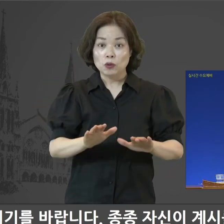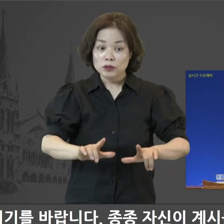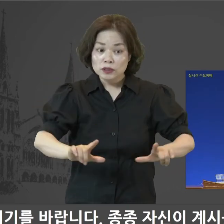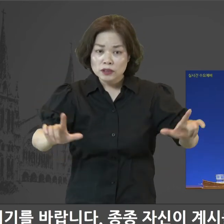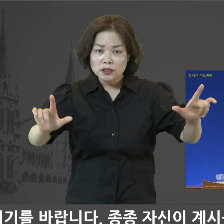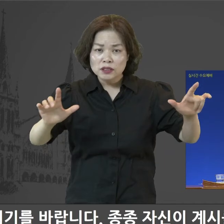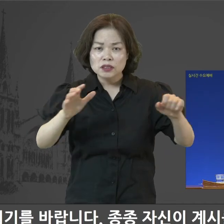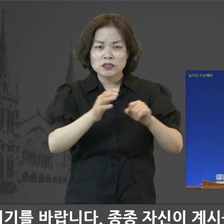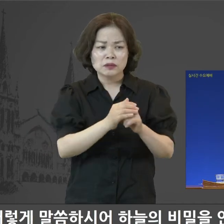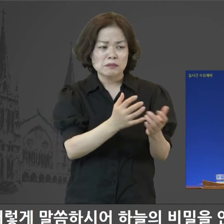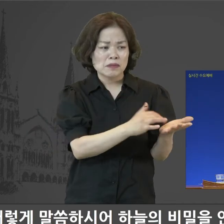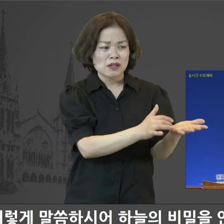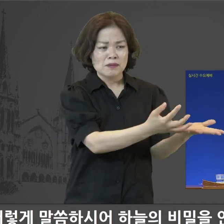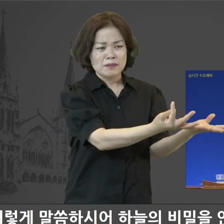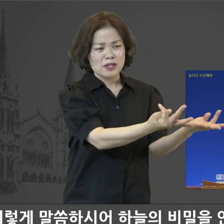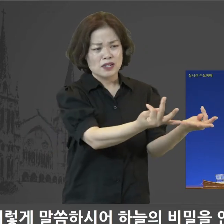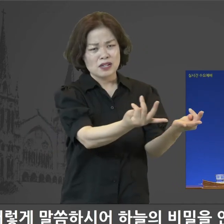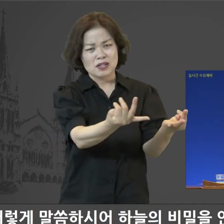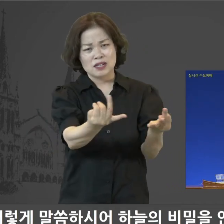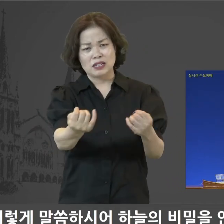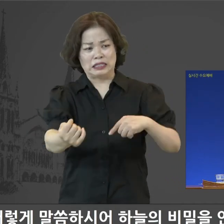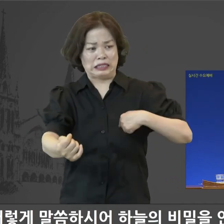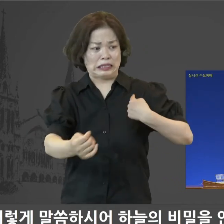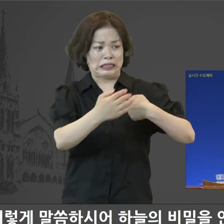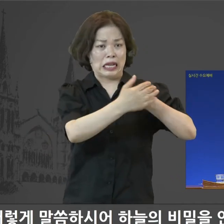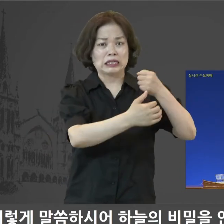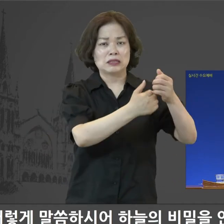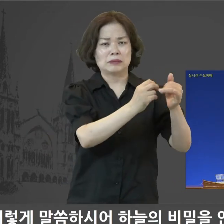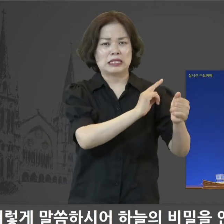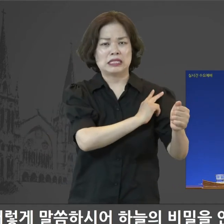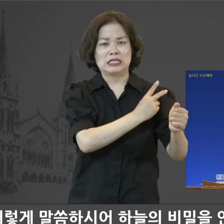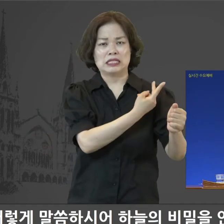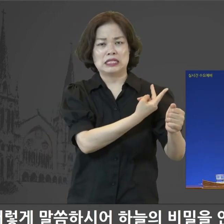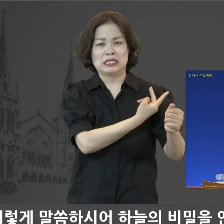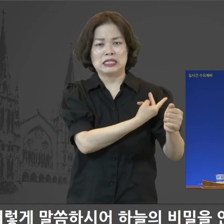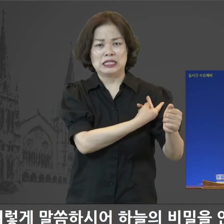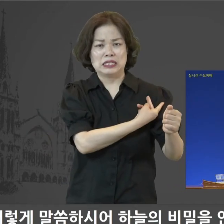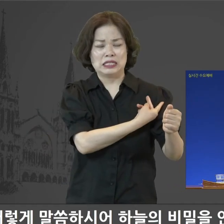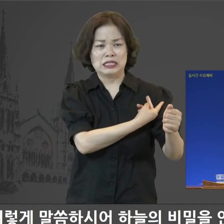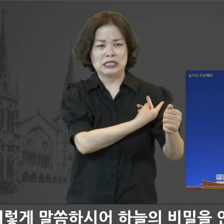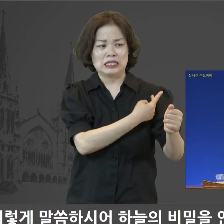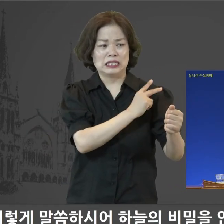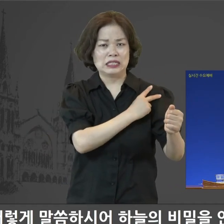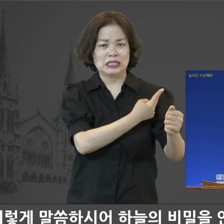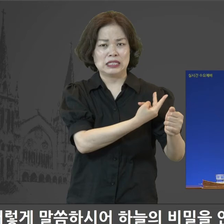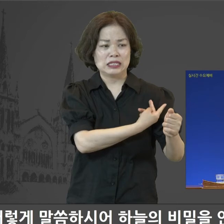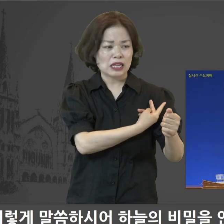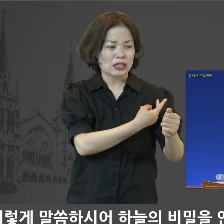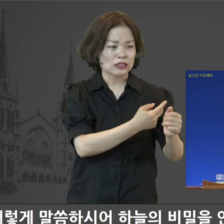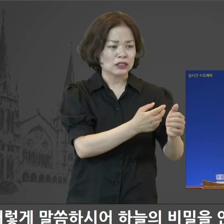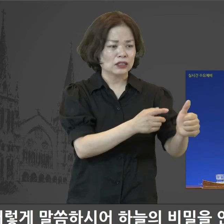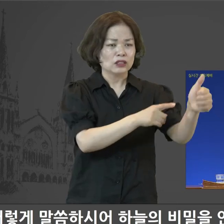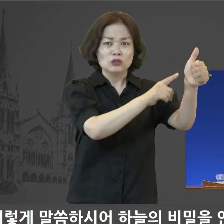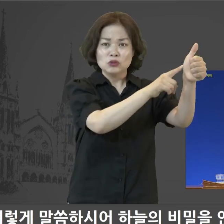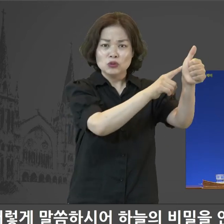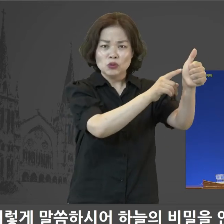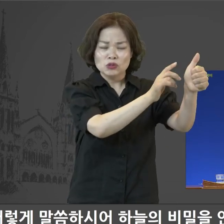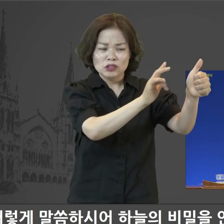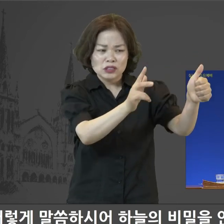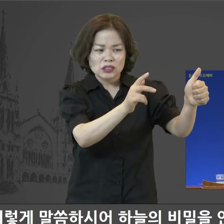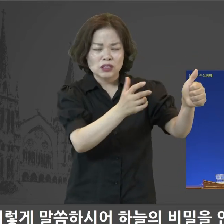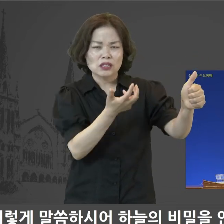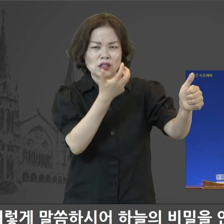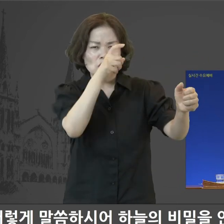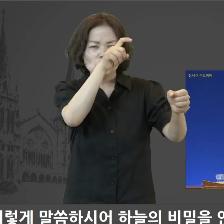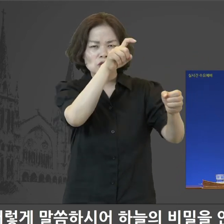오늘날에 무수히 존재하고 있는 자칭 하나님이라는 자들, 이단과 사이비의 교주들, 그리고 뿐만 아닌